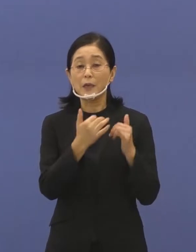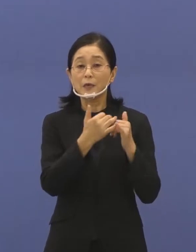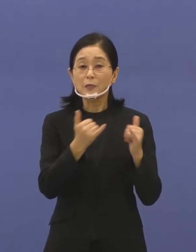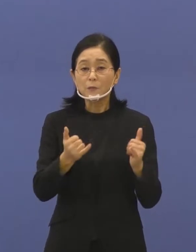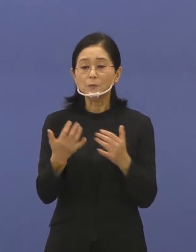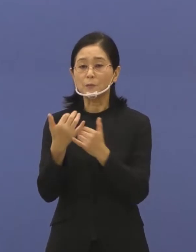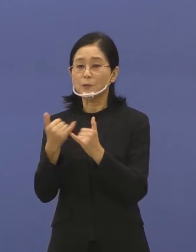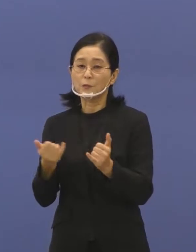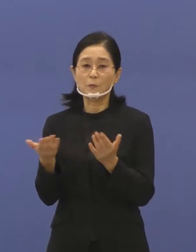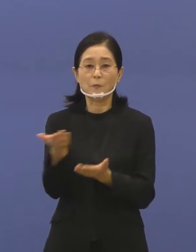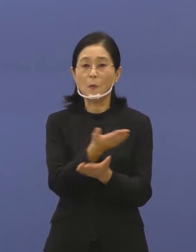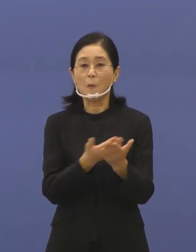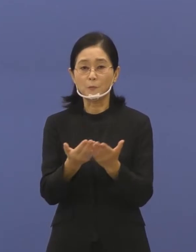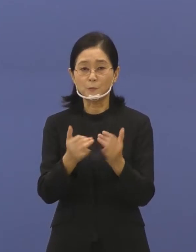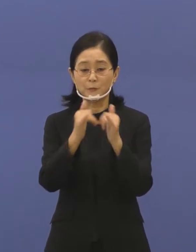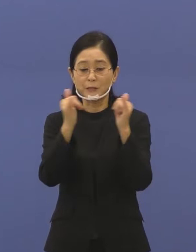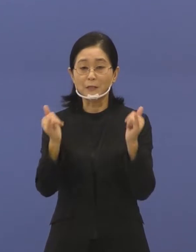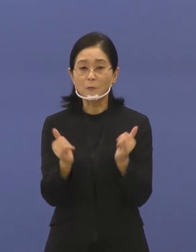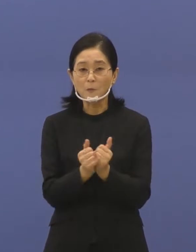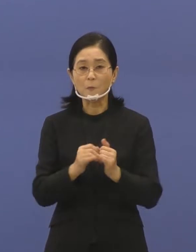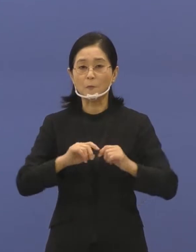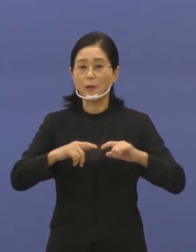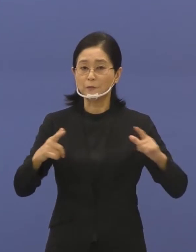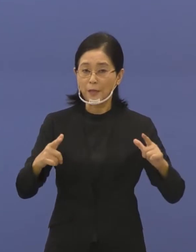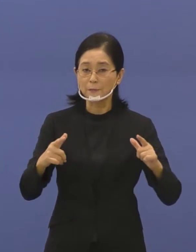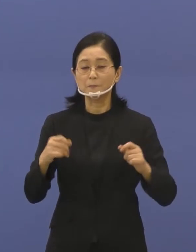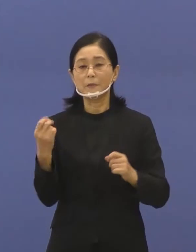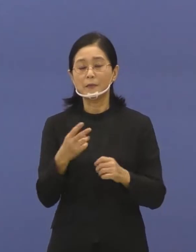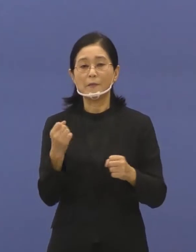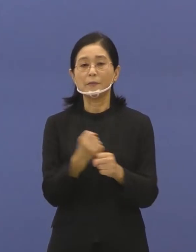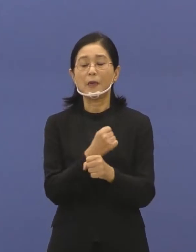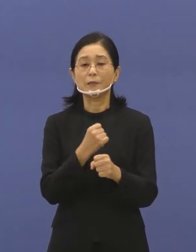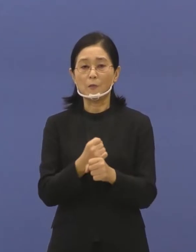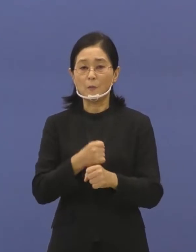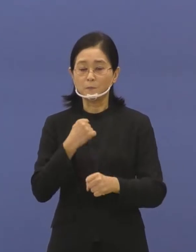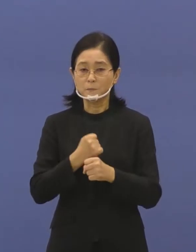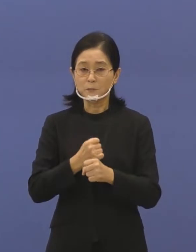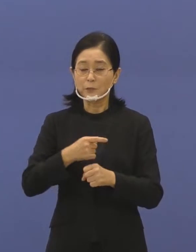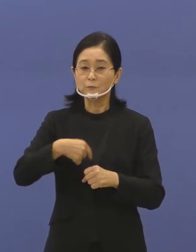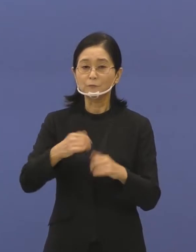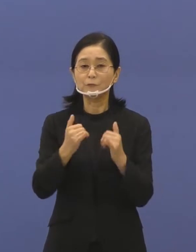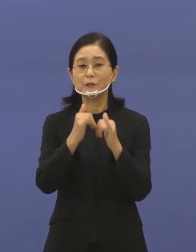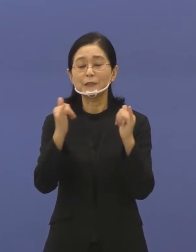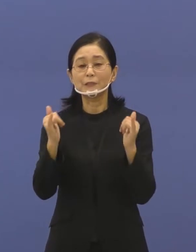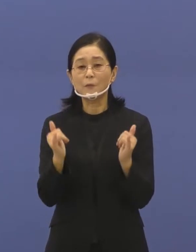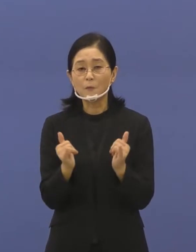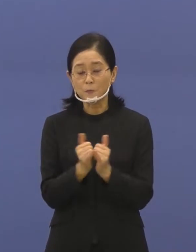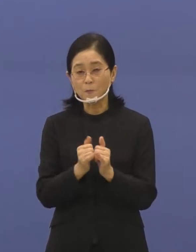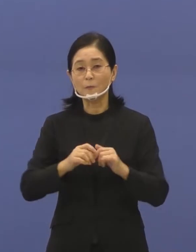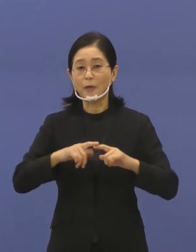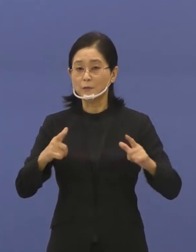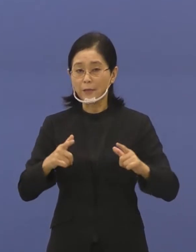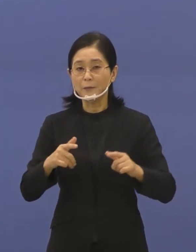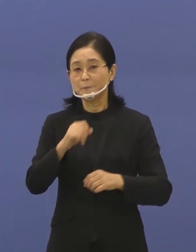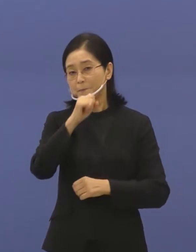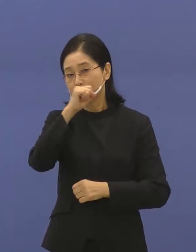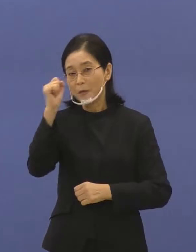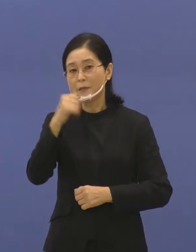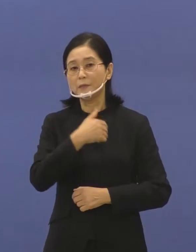大でありますとか、産業振興を、ある程度こう進めることができたと思っております